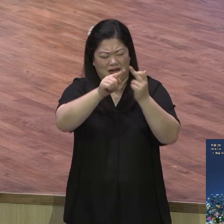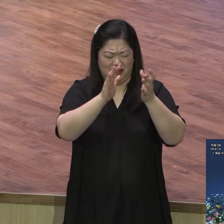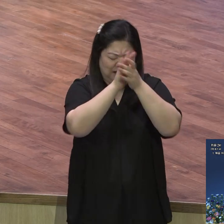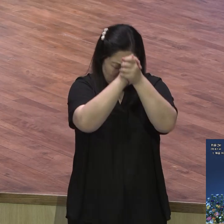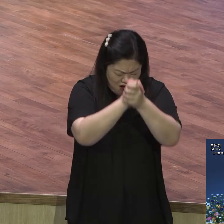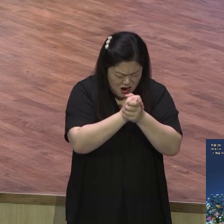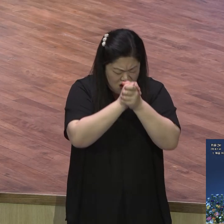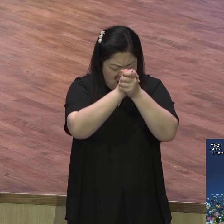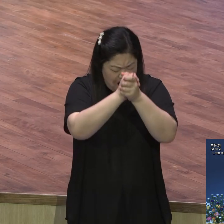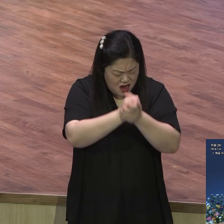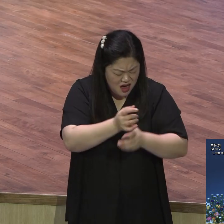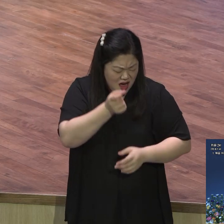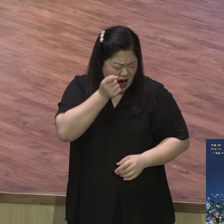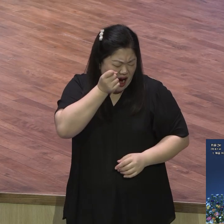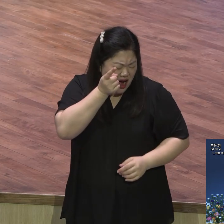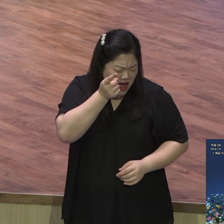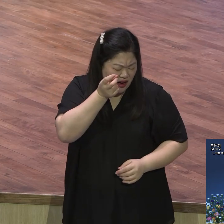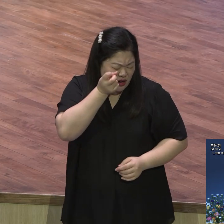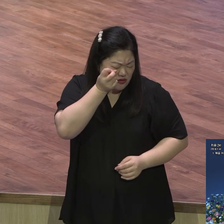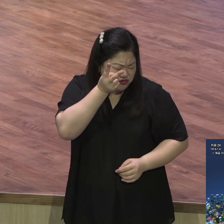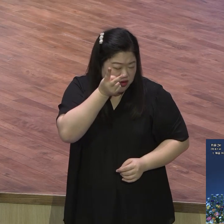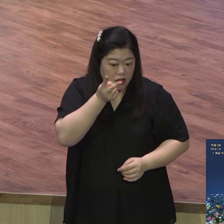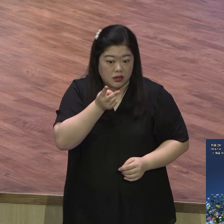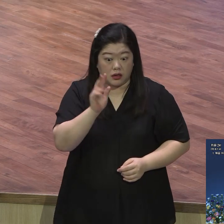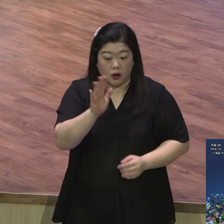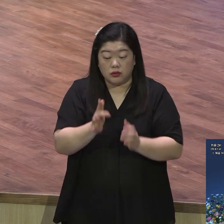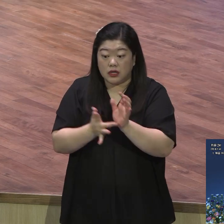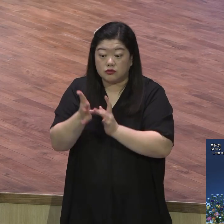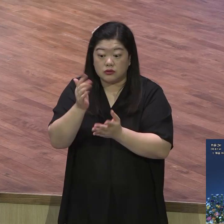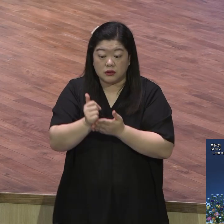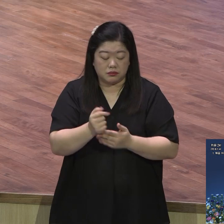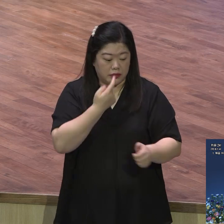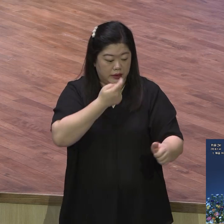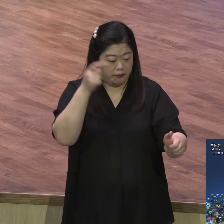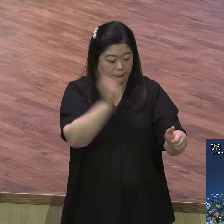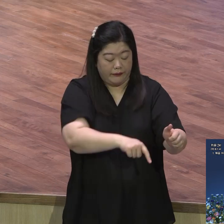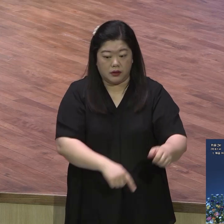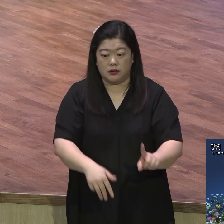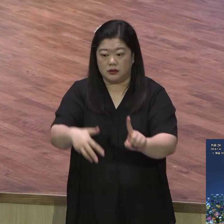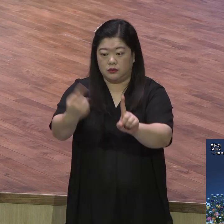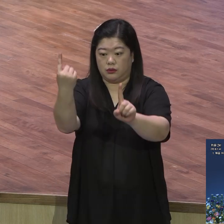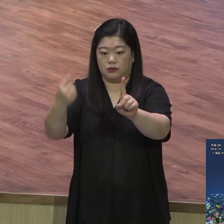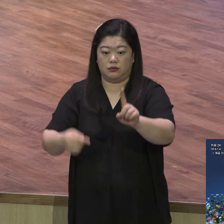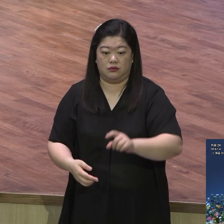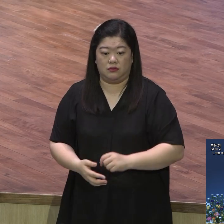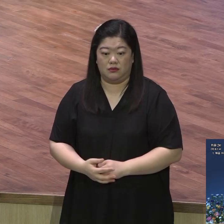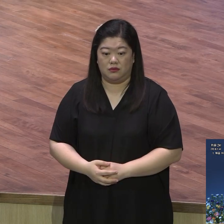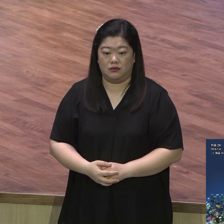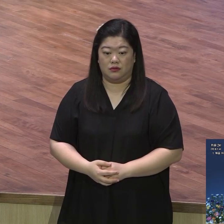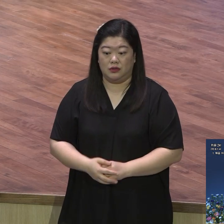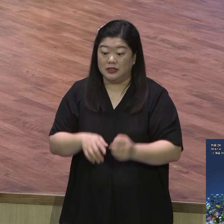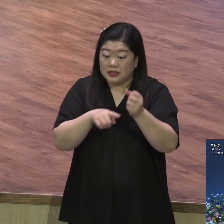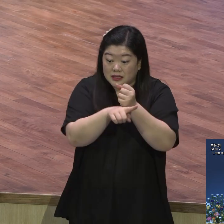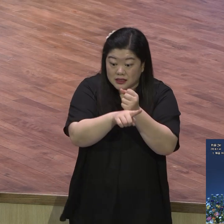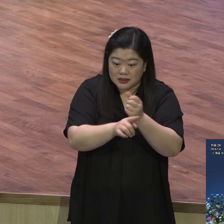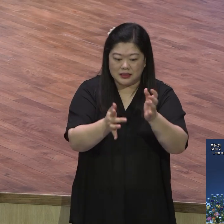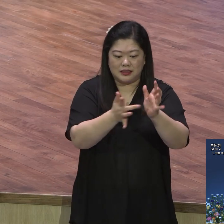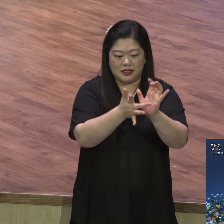단번에 그냥 치유됐다는 말은 신만 할 수 있는 거예요. 신만이 창조지만 할 수 있는 신적 권위를 여기서